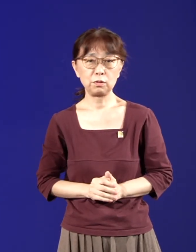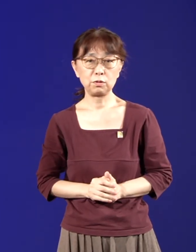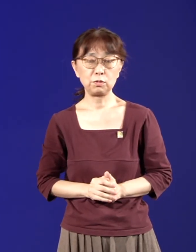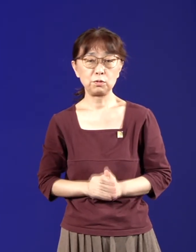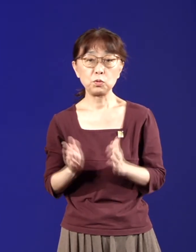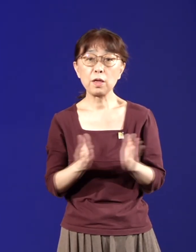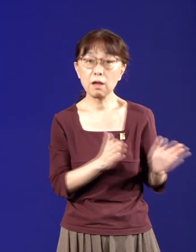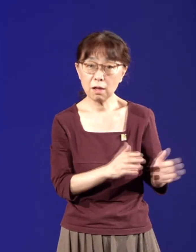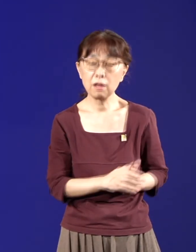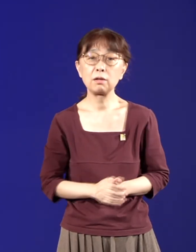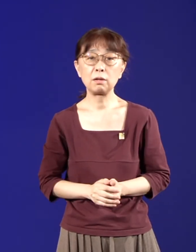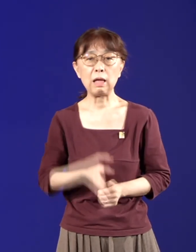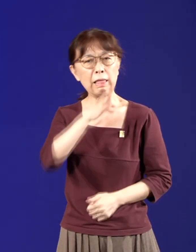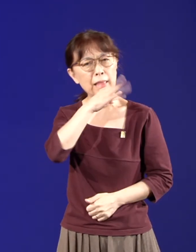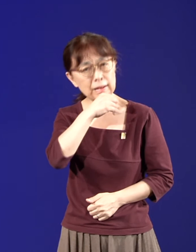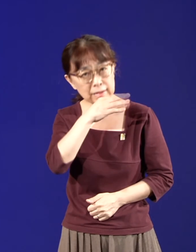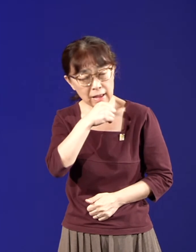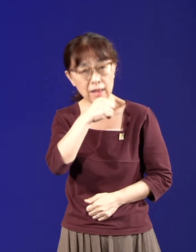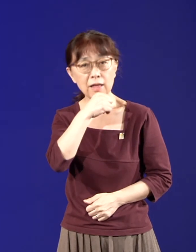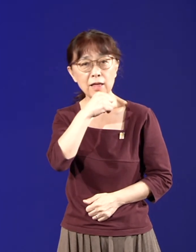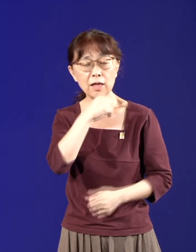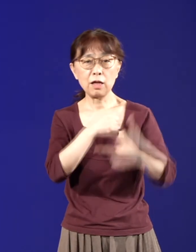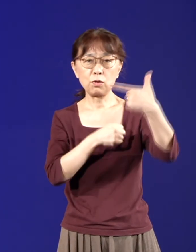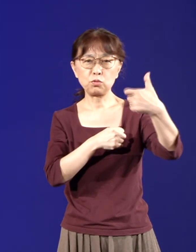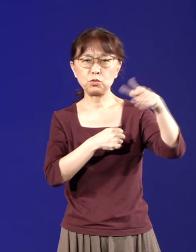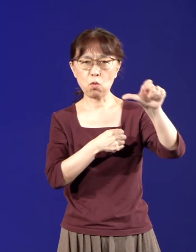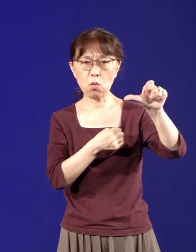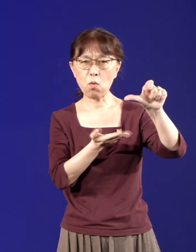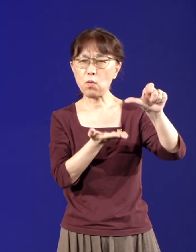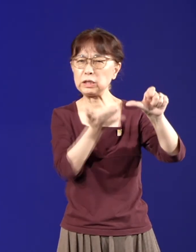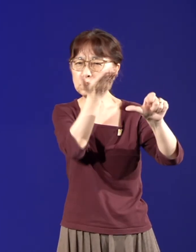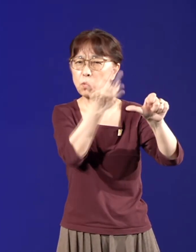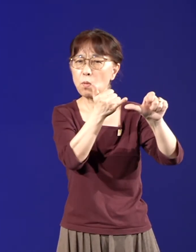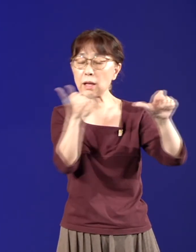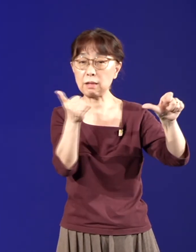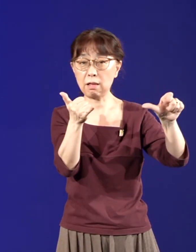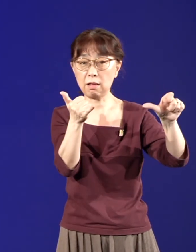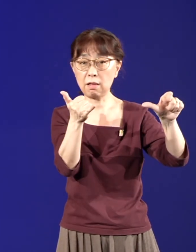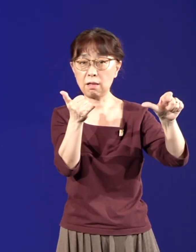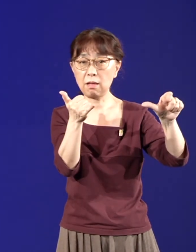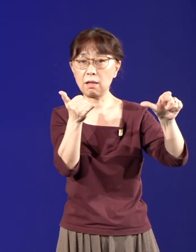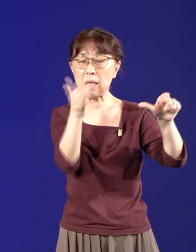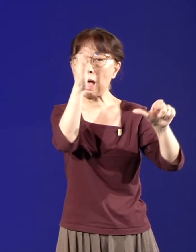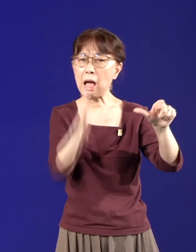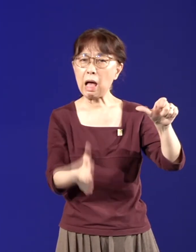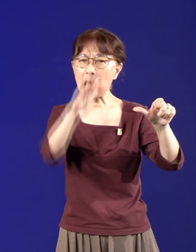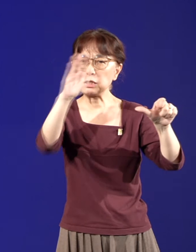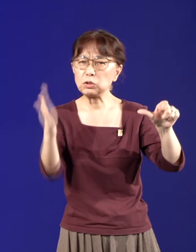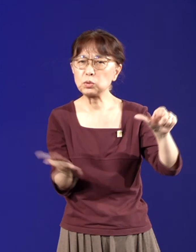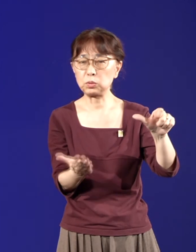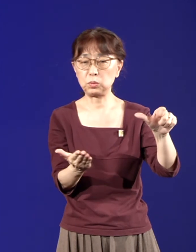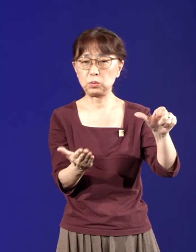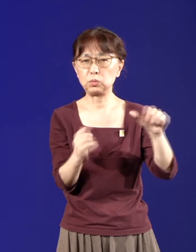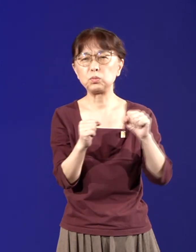から年齢ではですね、65歳以上の方が約半数を占めるという状